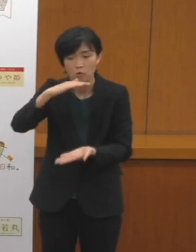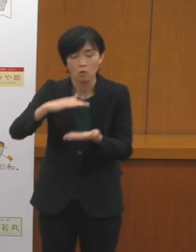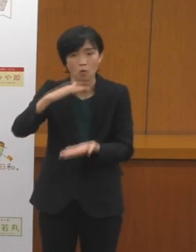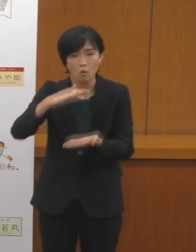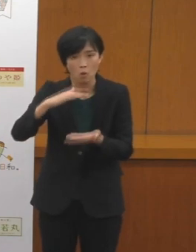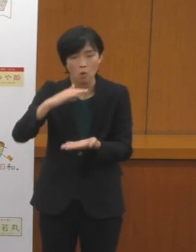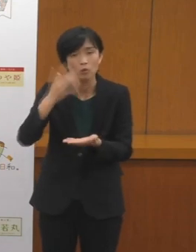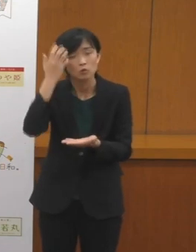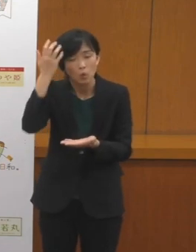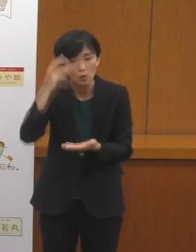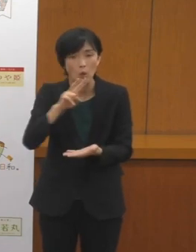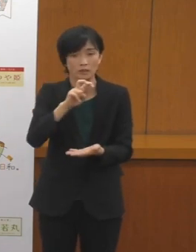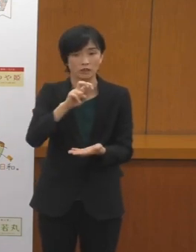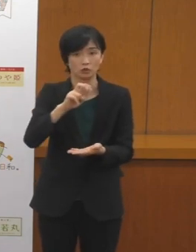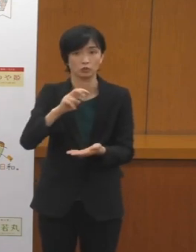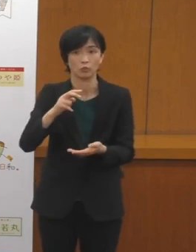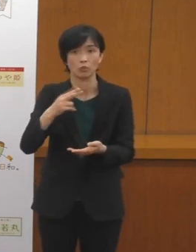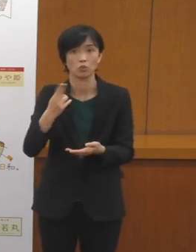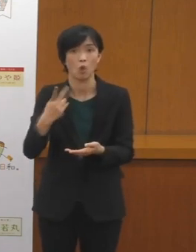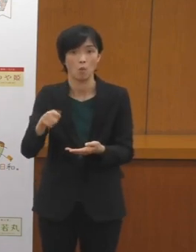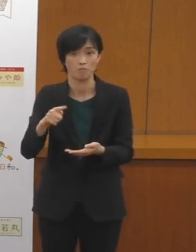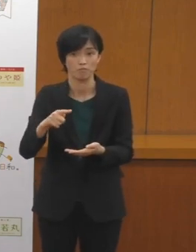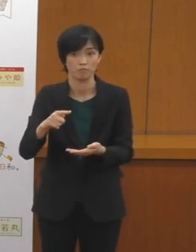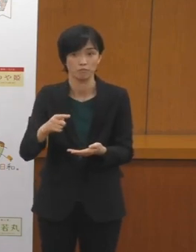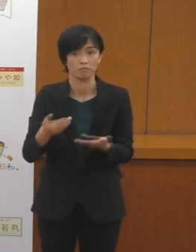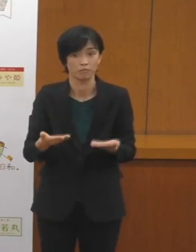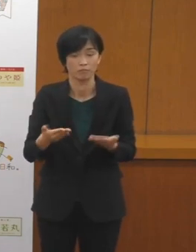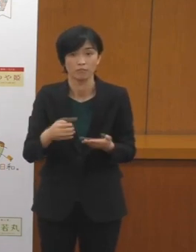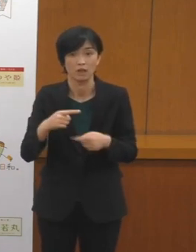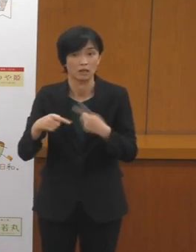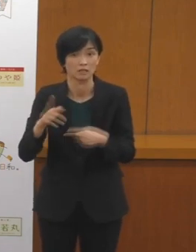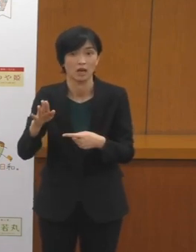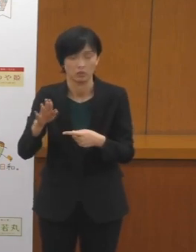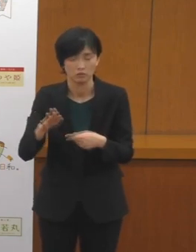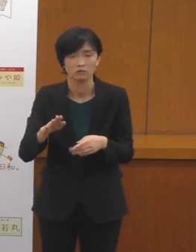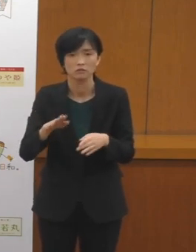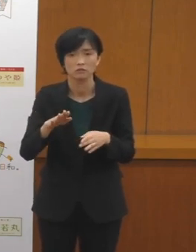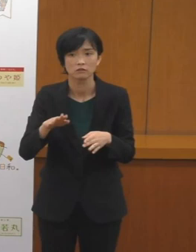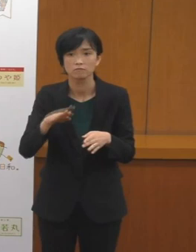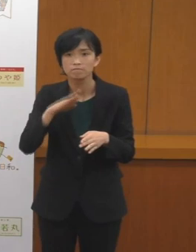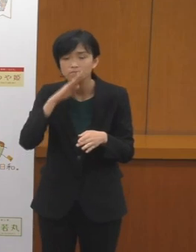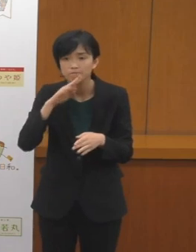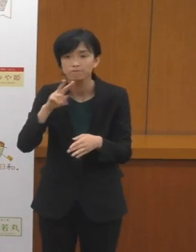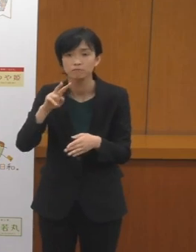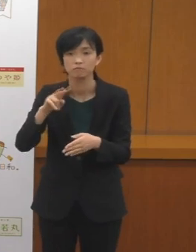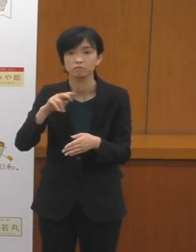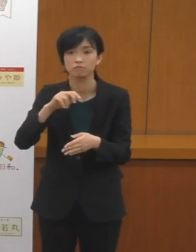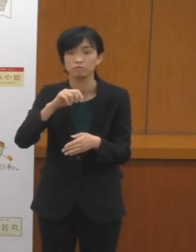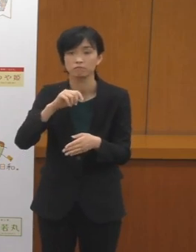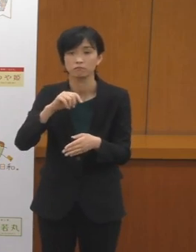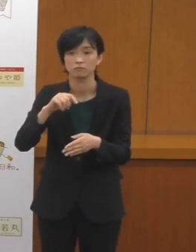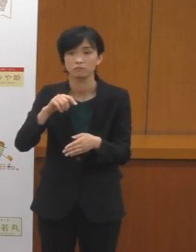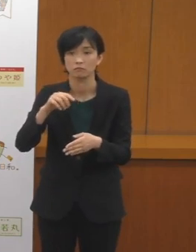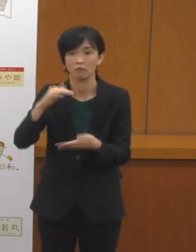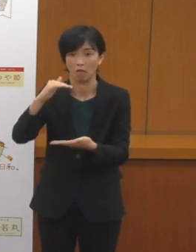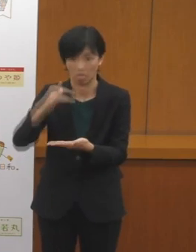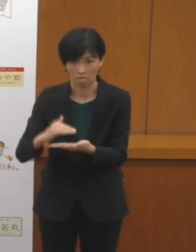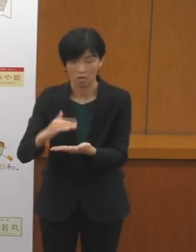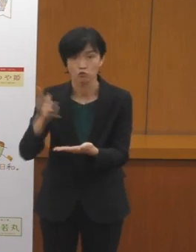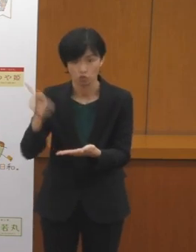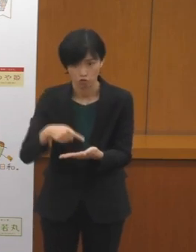と思うんですけどその終了についての影響というのは今の中ではまだ分からないもしくはその影響が出る可能性があるということなんでしょう